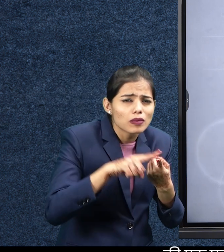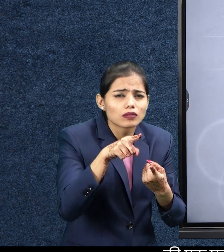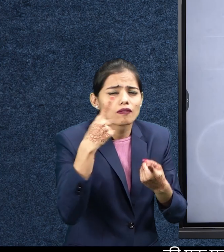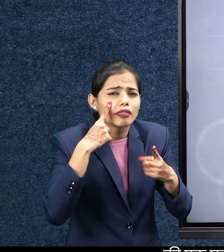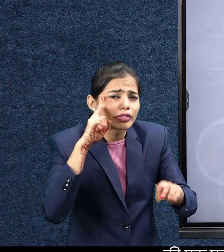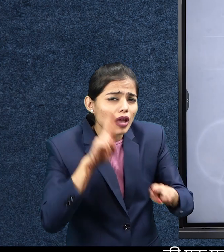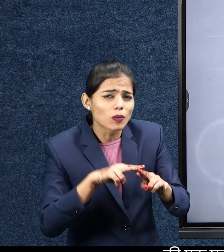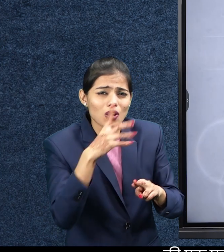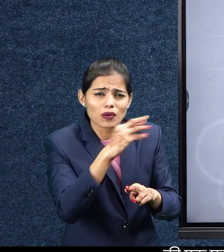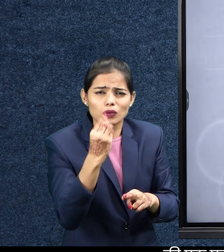होईल.